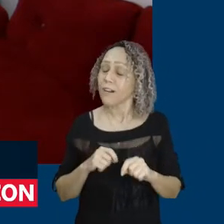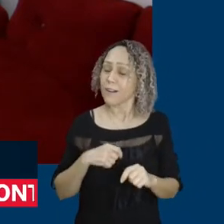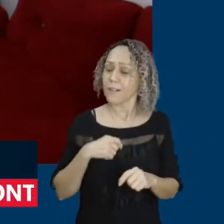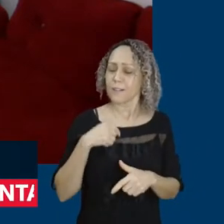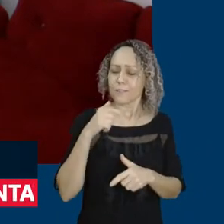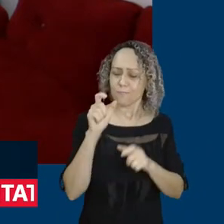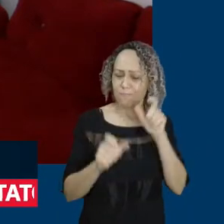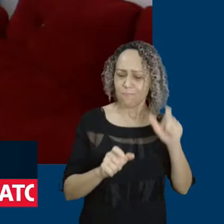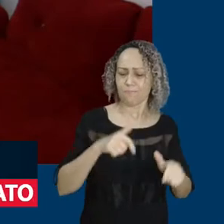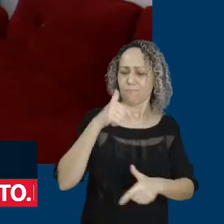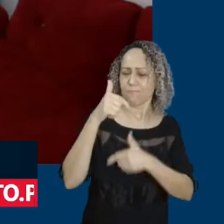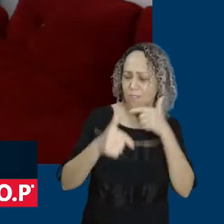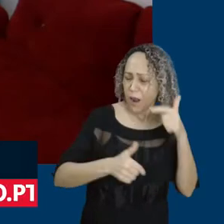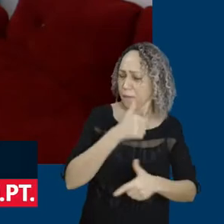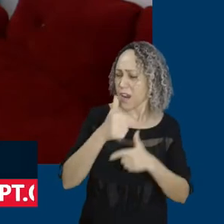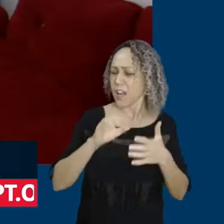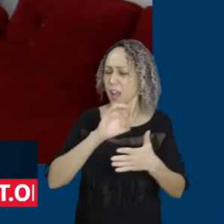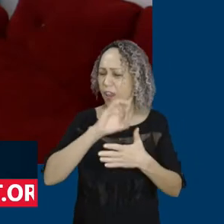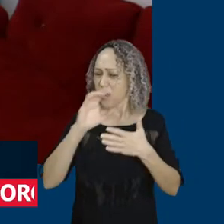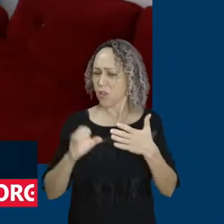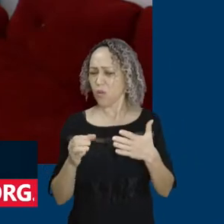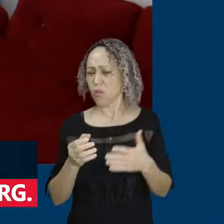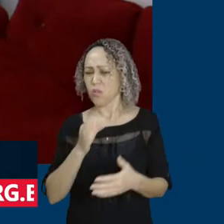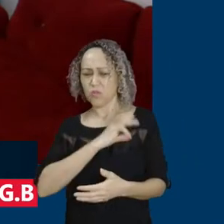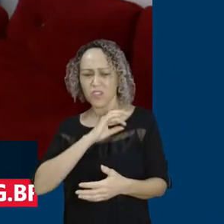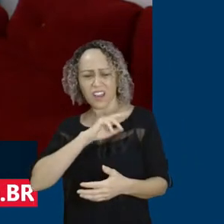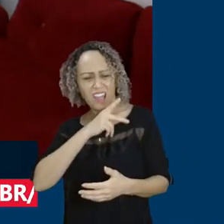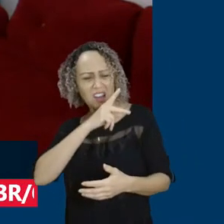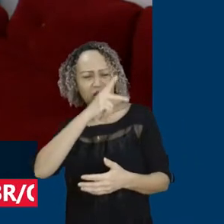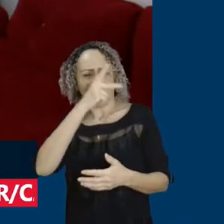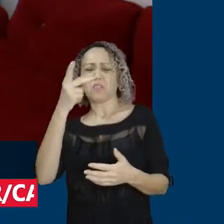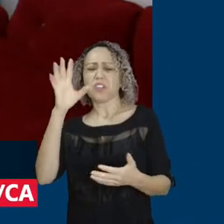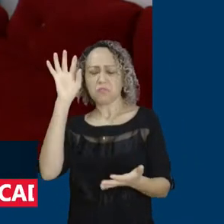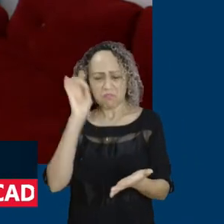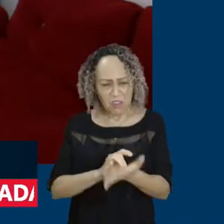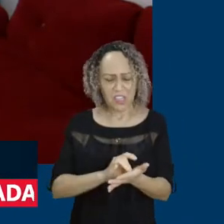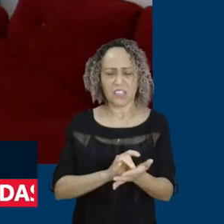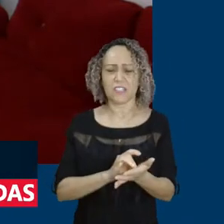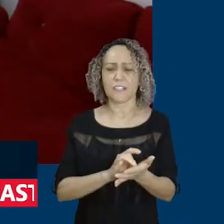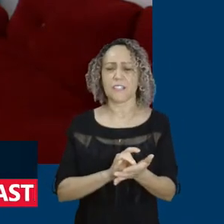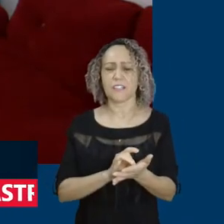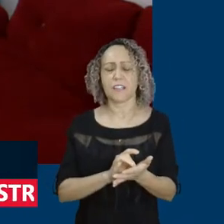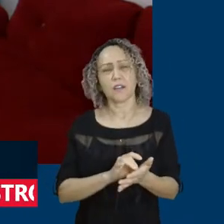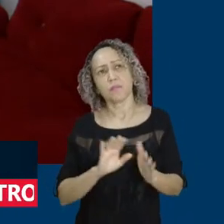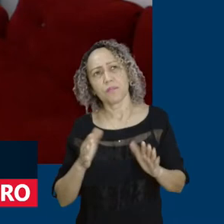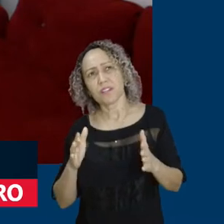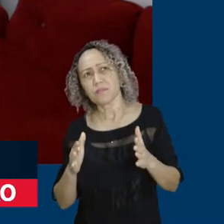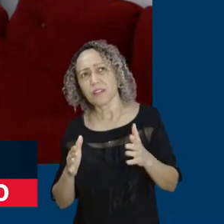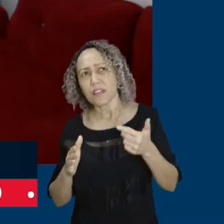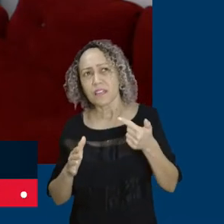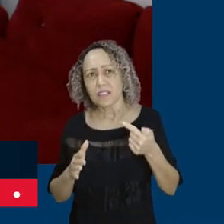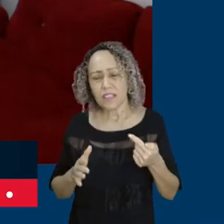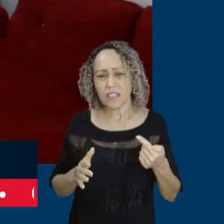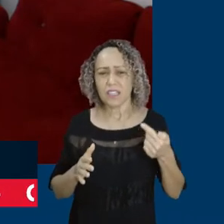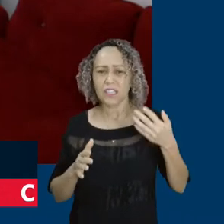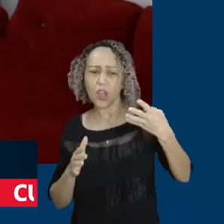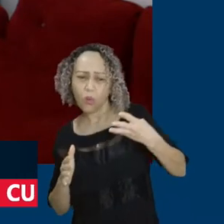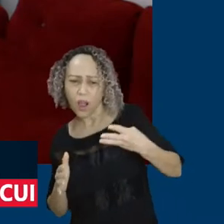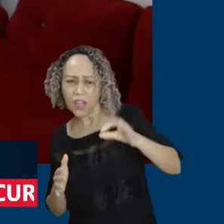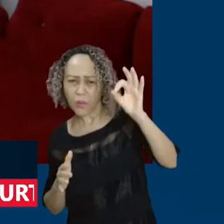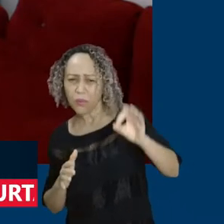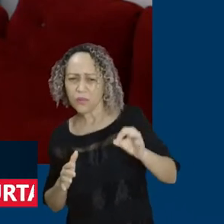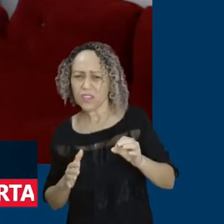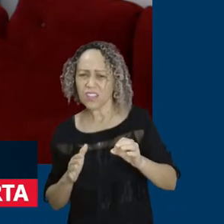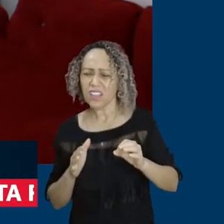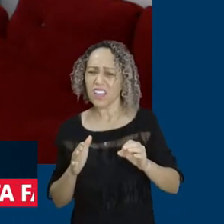com um aumento real do salário mínimo, como ele e a Dilma garantiram, aí a Tereza também falou disso, 74% acima da inflação